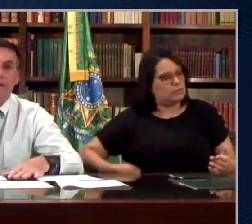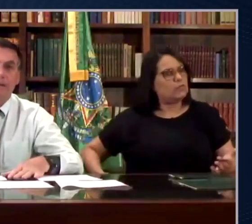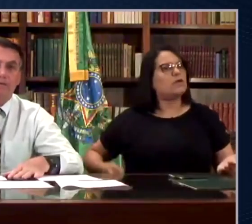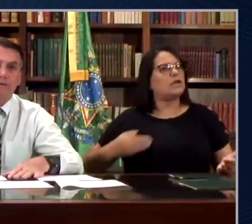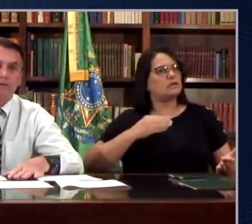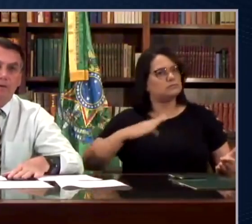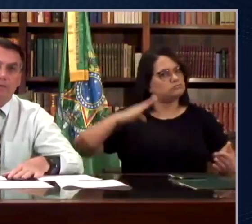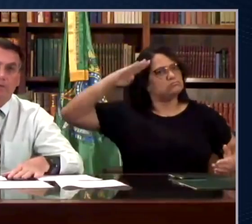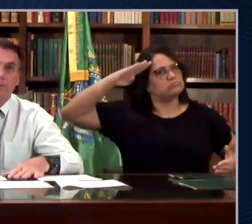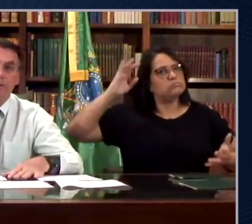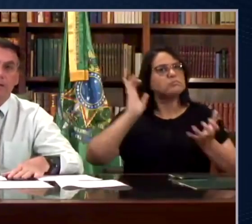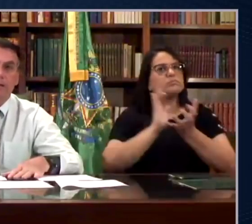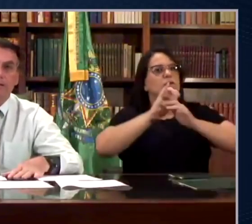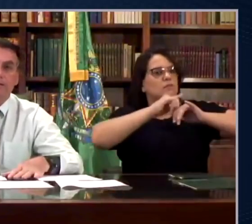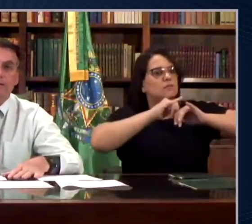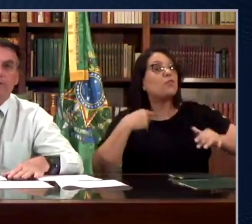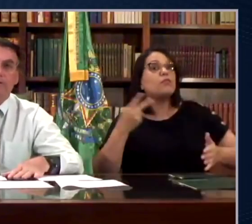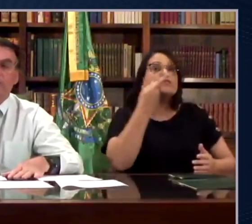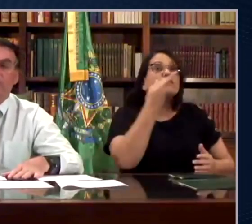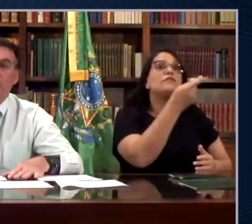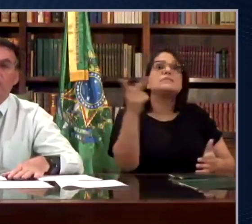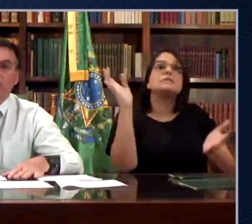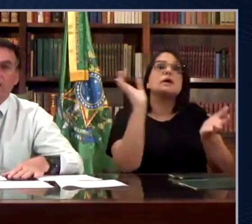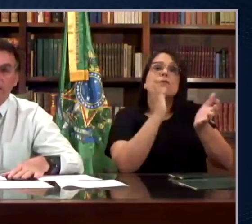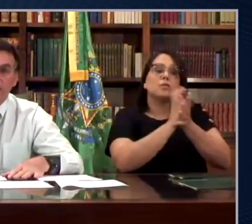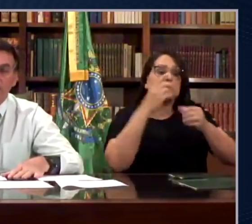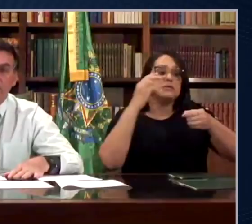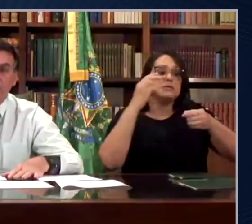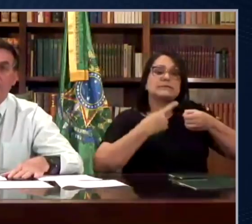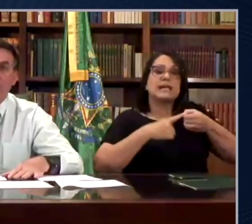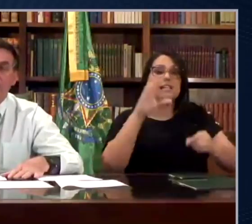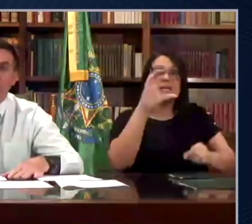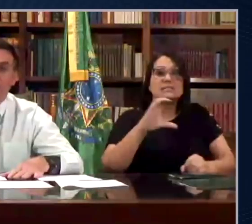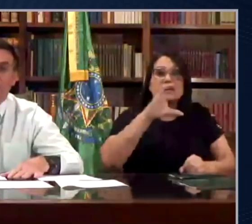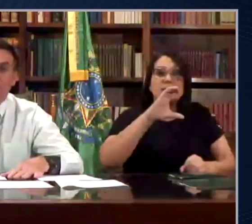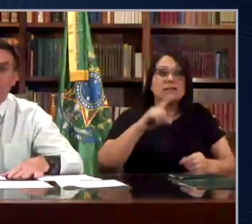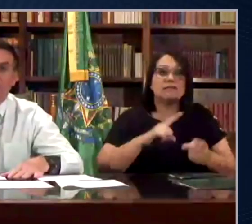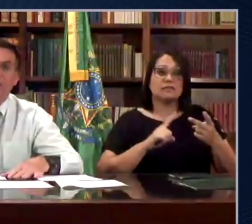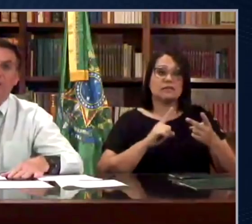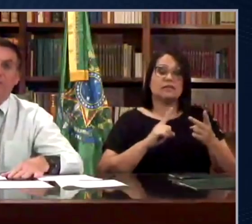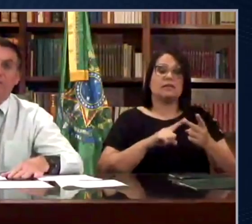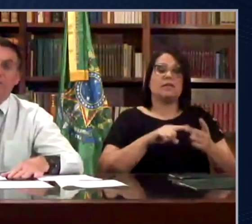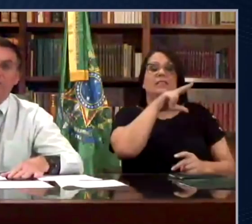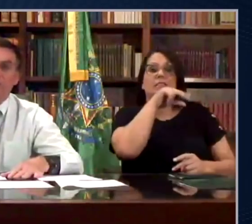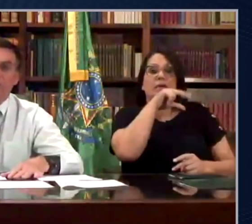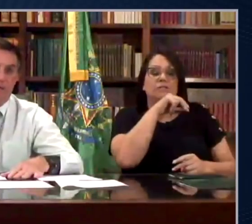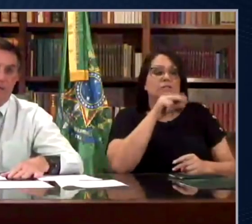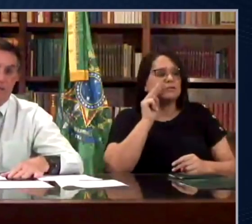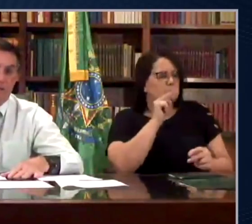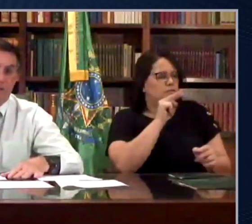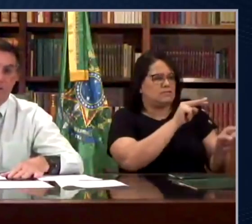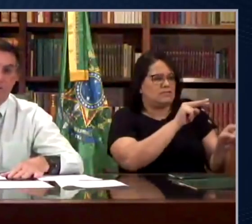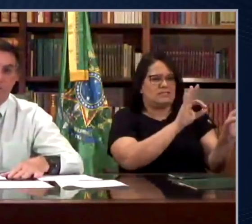assim dizer, eu fui ver o povo em Ceilândia e Taguatinga. É triste, é desesperador o que a gente